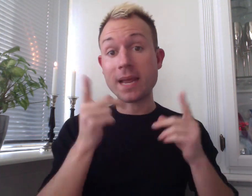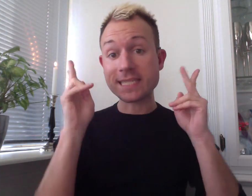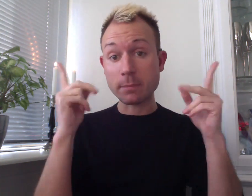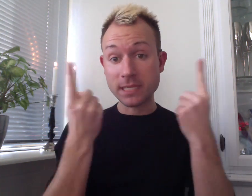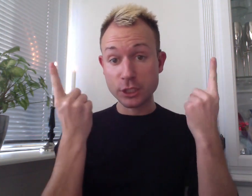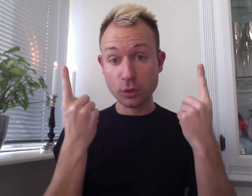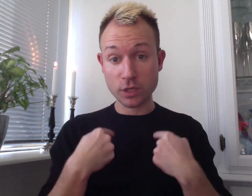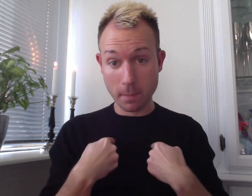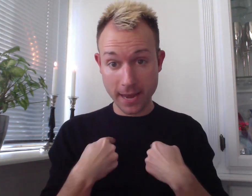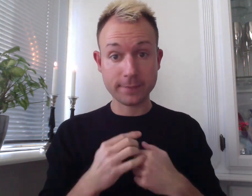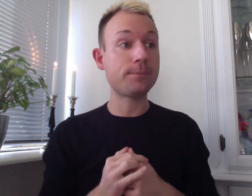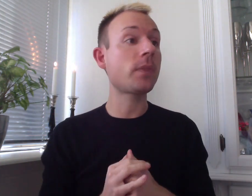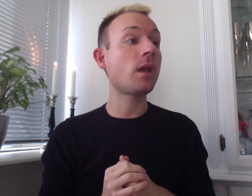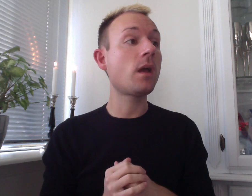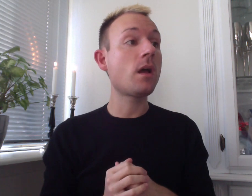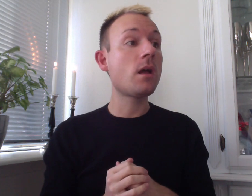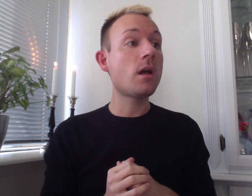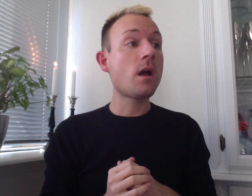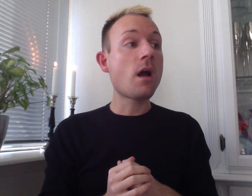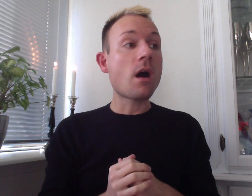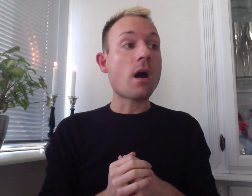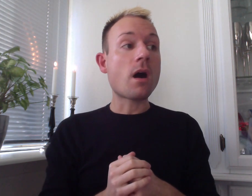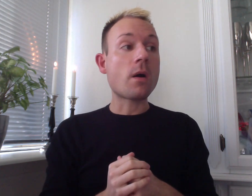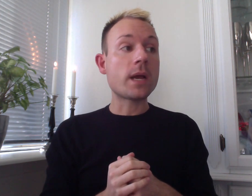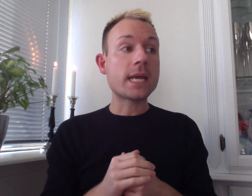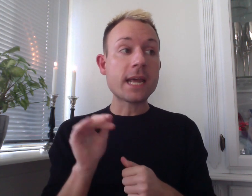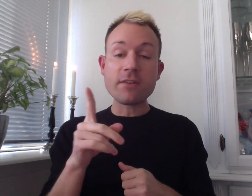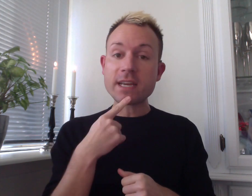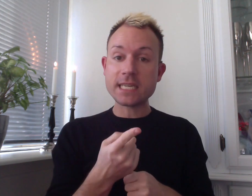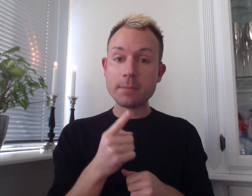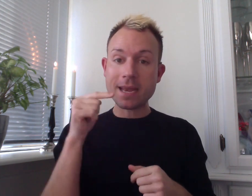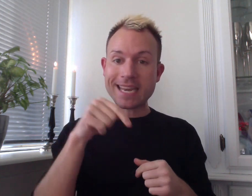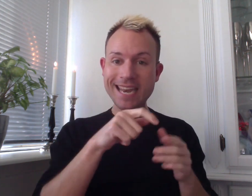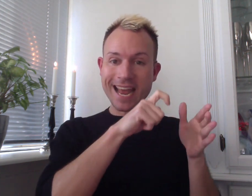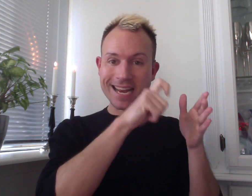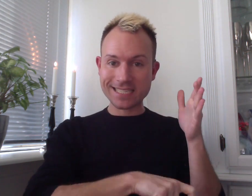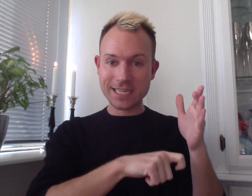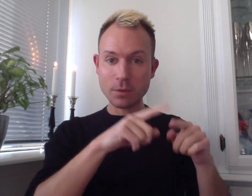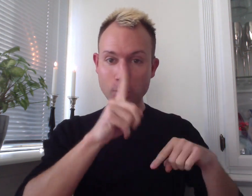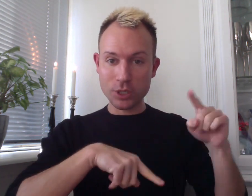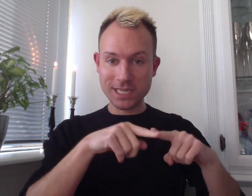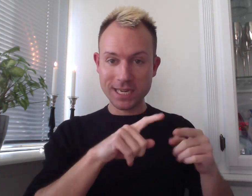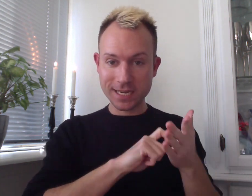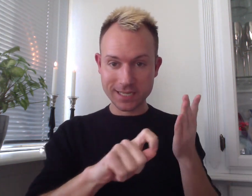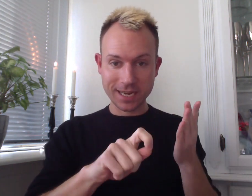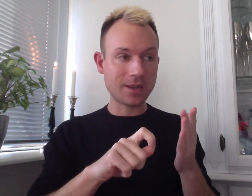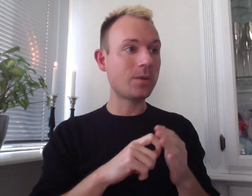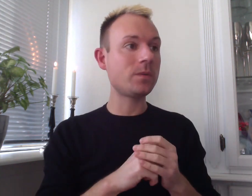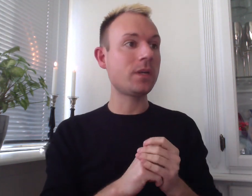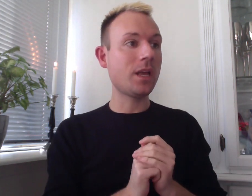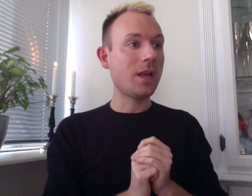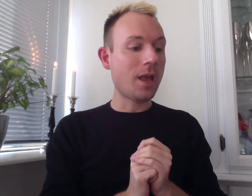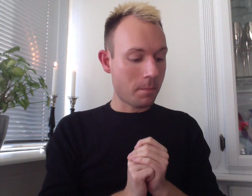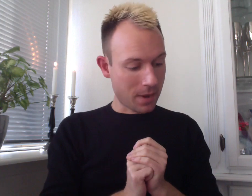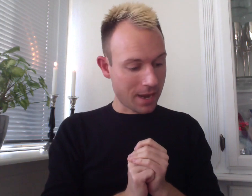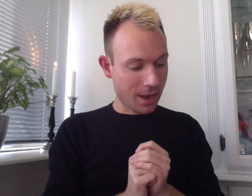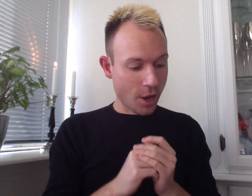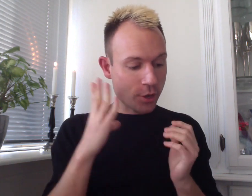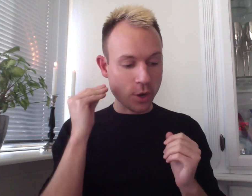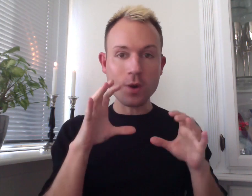samme situation som mig. Og der vil jeg sige med den her aktie, som politikken har trævet med døve